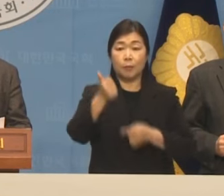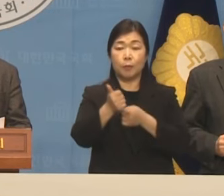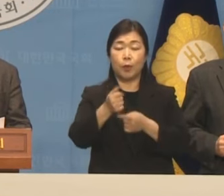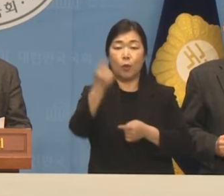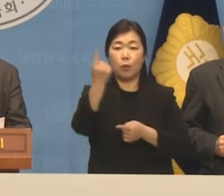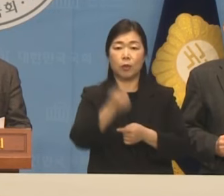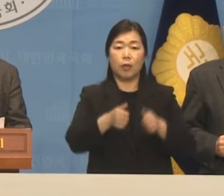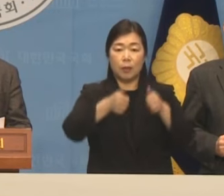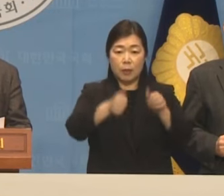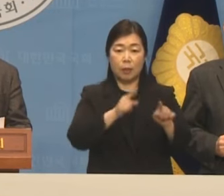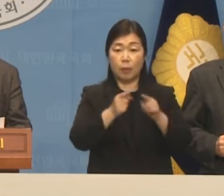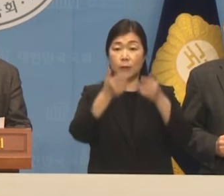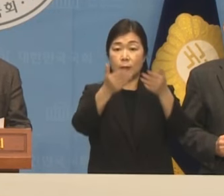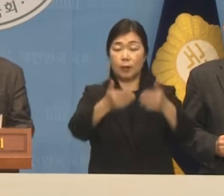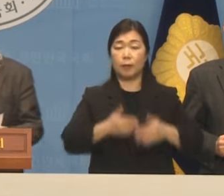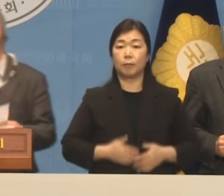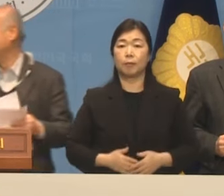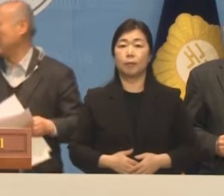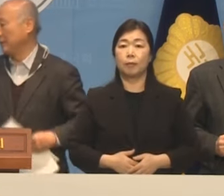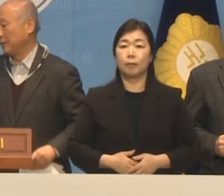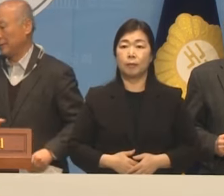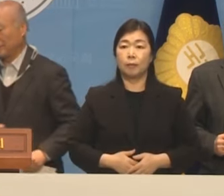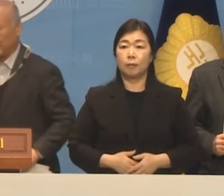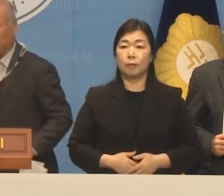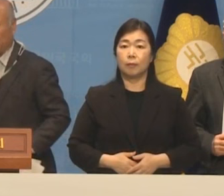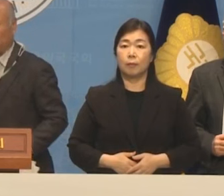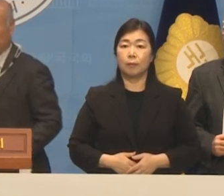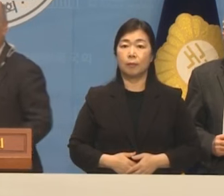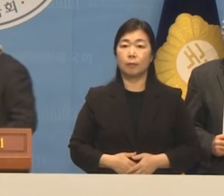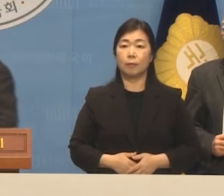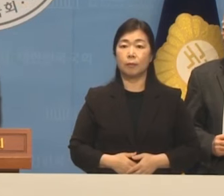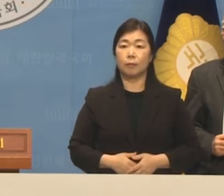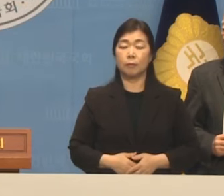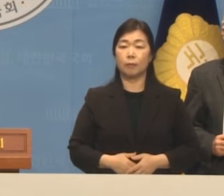인사 말씀을 먼저 해주시도록 하겠습니다.